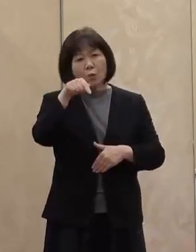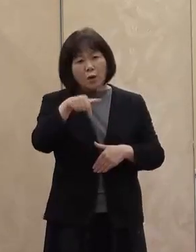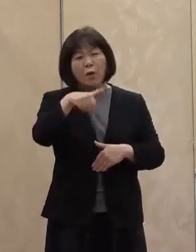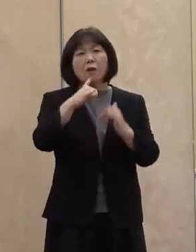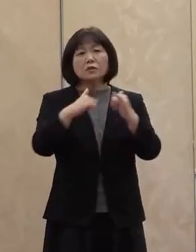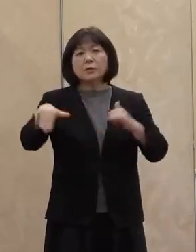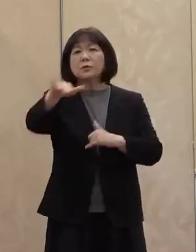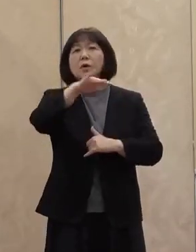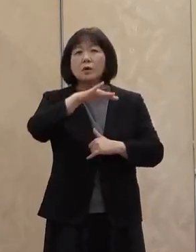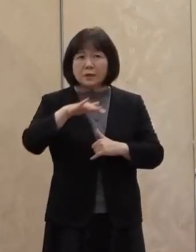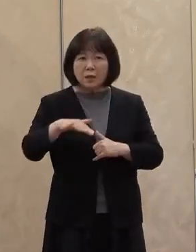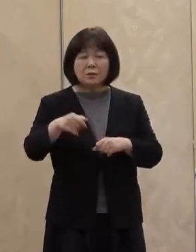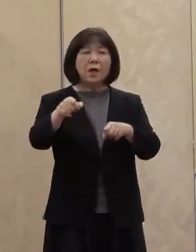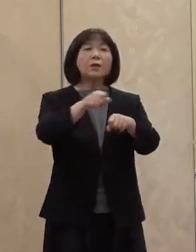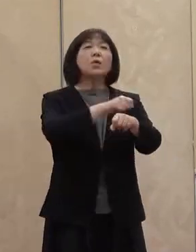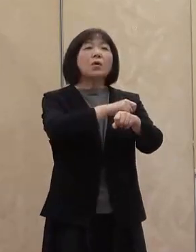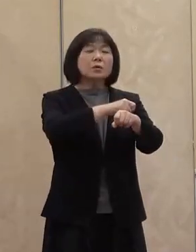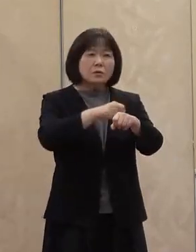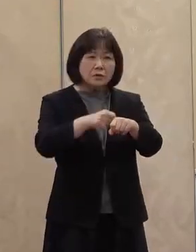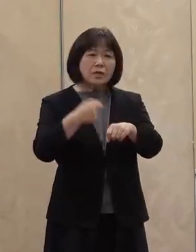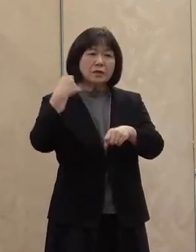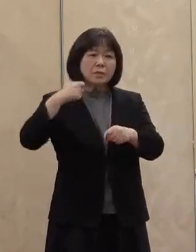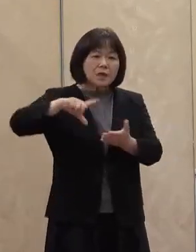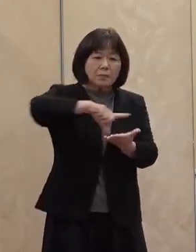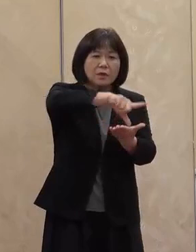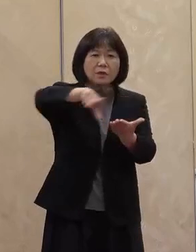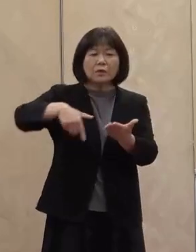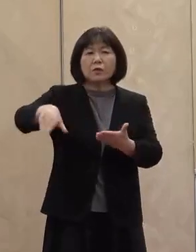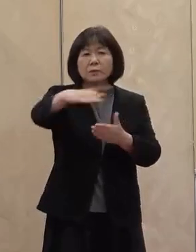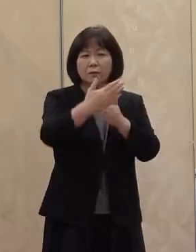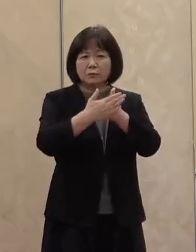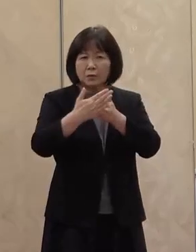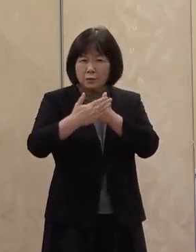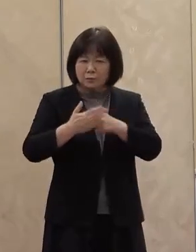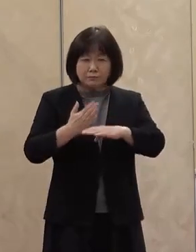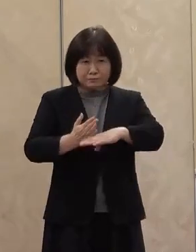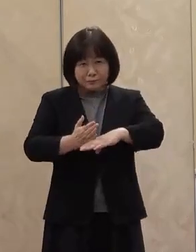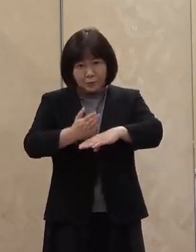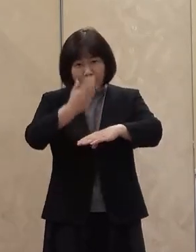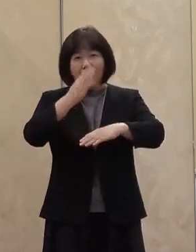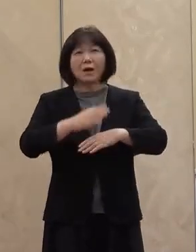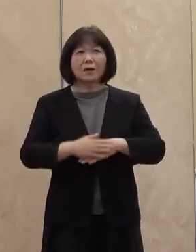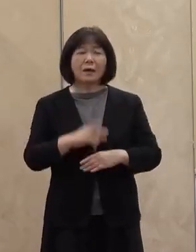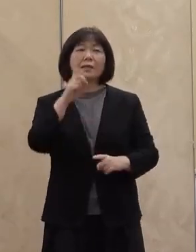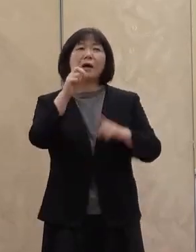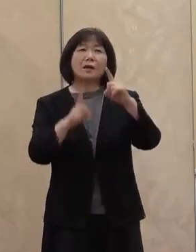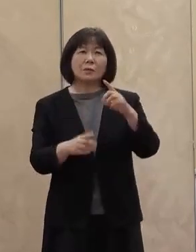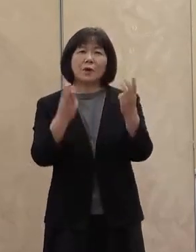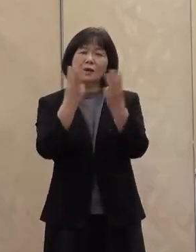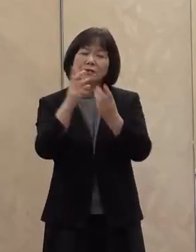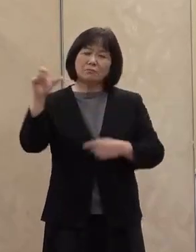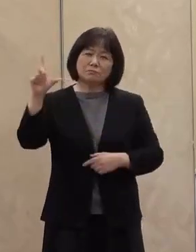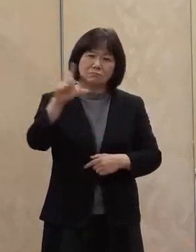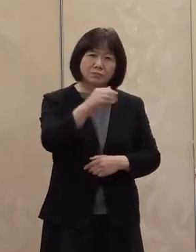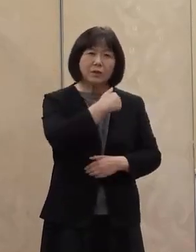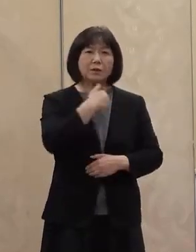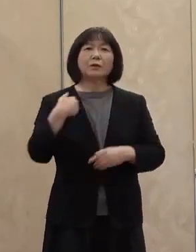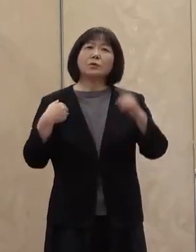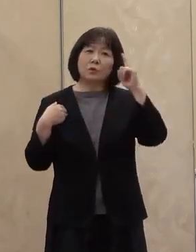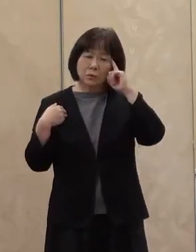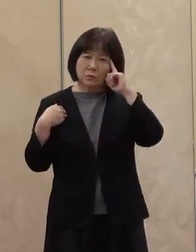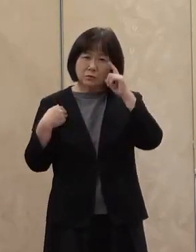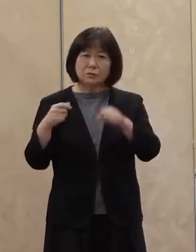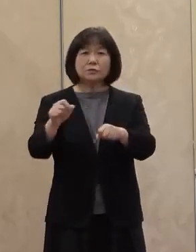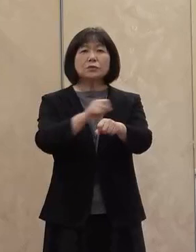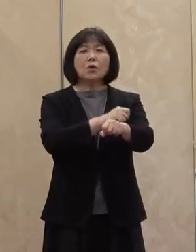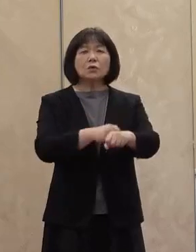事業者の皆さん、特に南の事業者の皆さんも含め、本当にご協力いただいたおかげで、なんとか抑えつつあると思っています。特に20代、